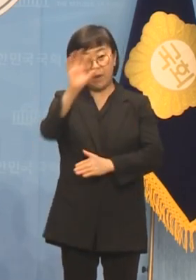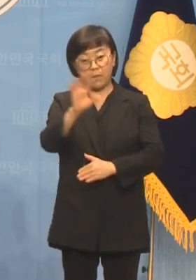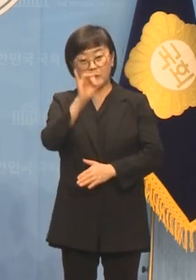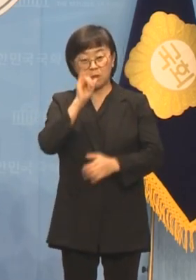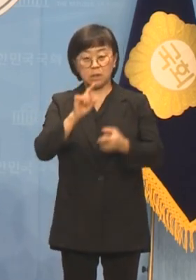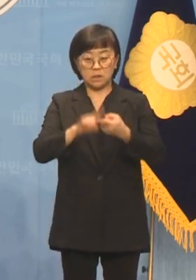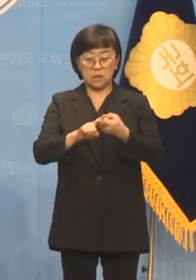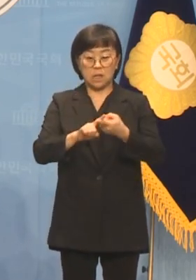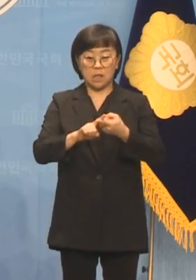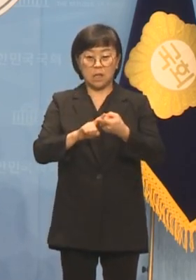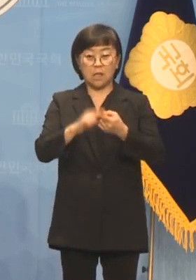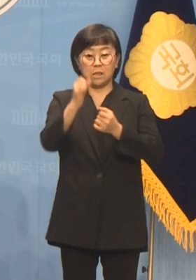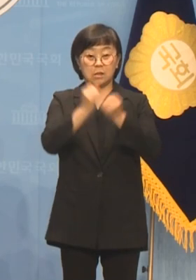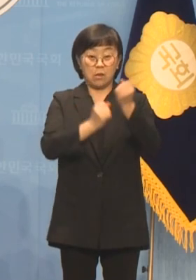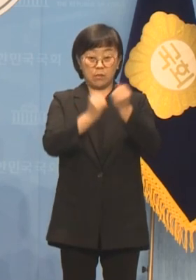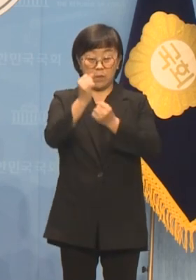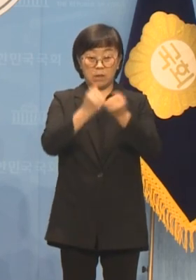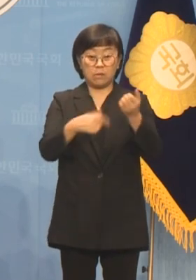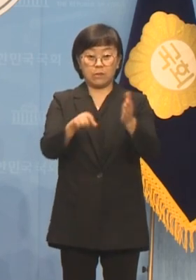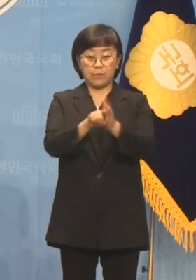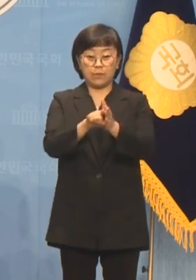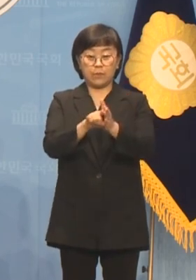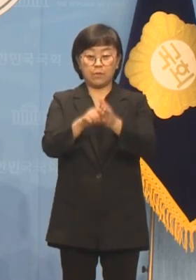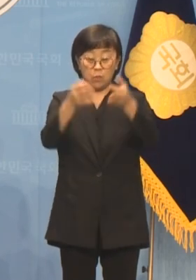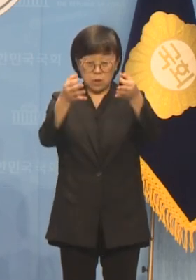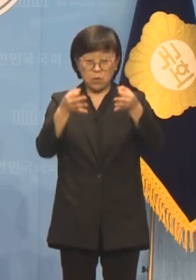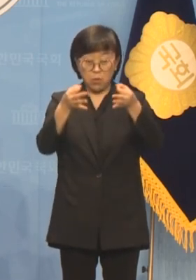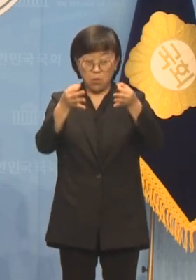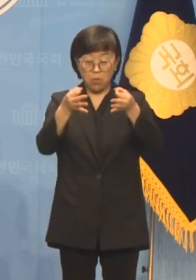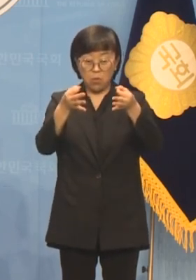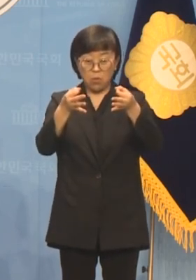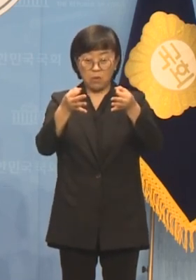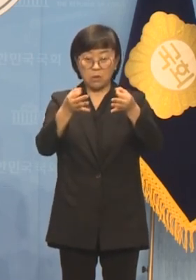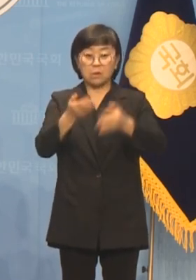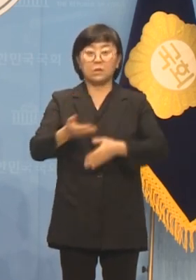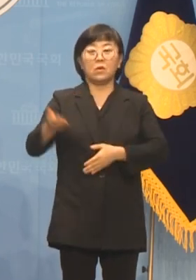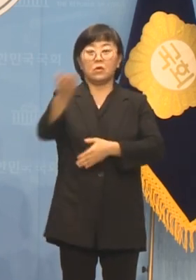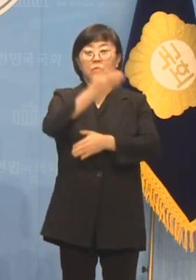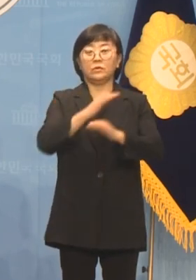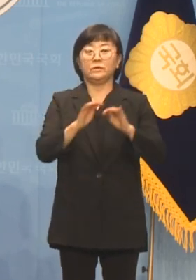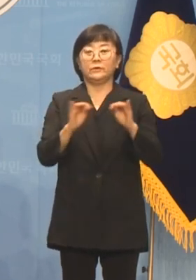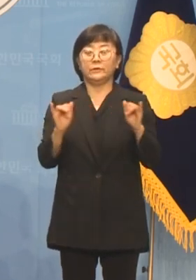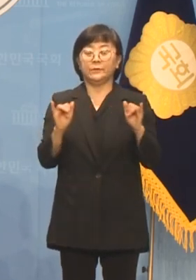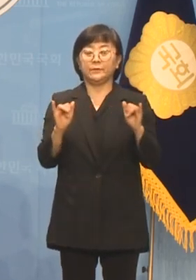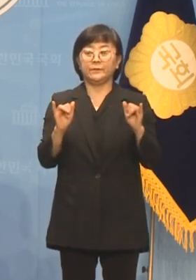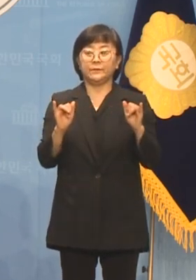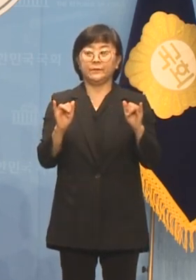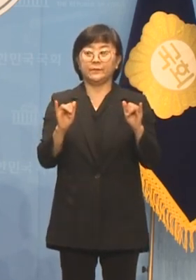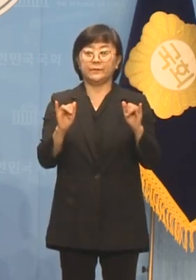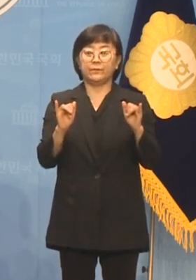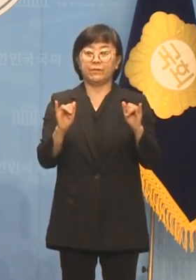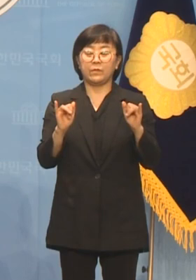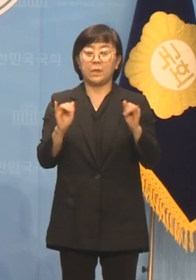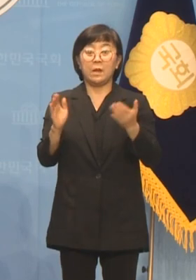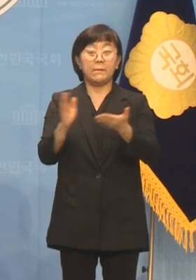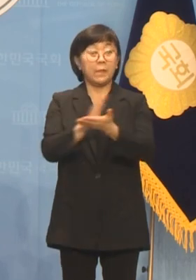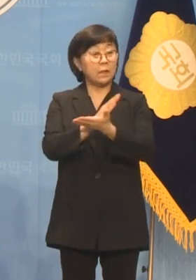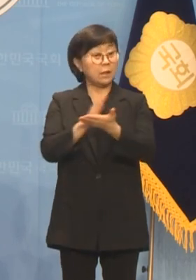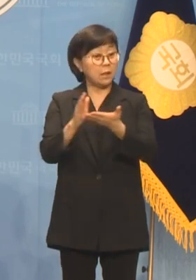오늘 기자회견을 보시고 언론 여러분과 시민 여러분들의